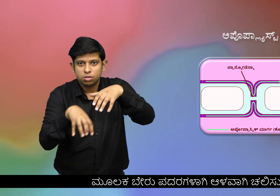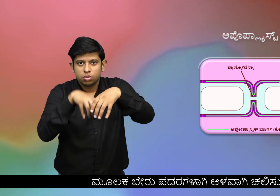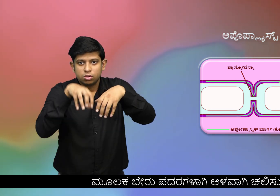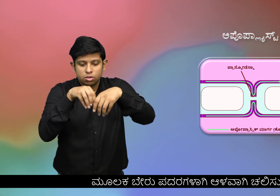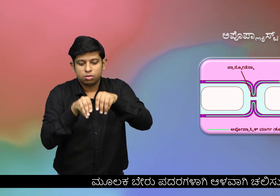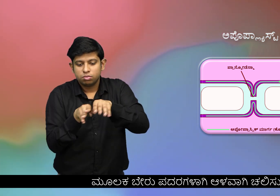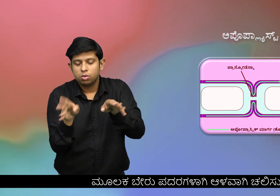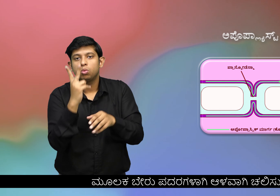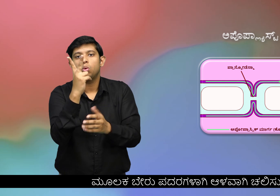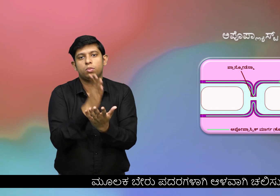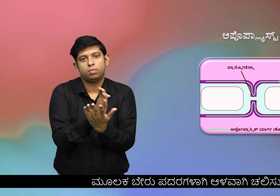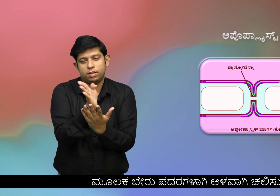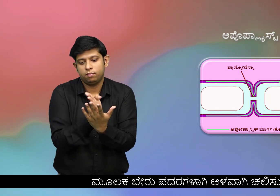ಆಳವಾಗಿ ಚಲಿಸುತ್ತದೆ.